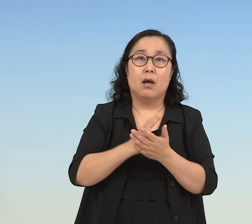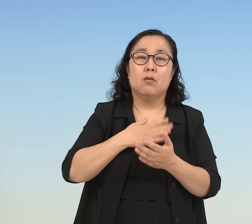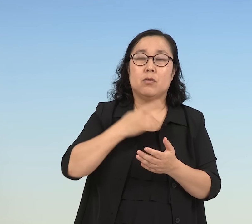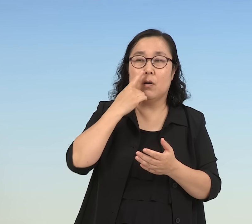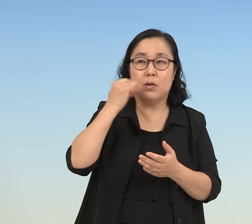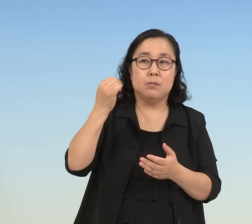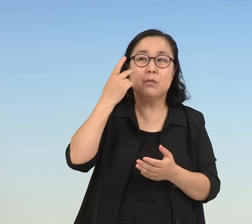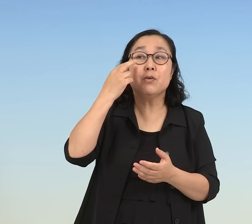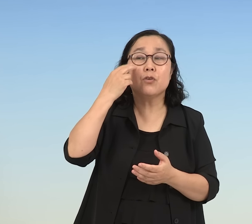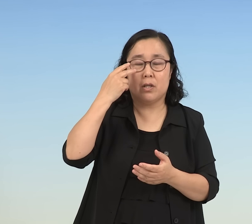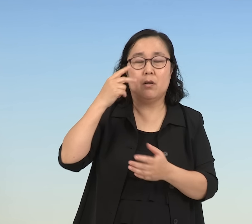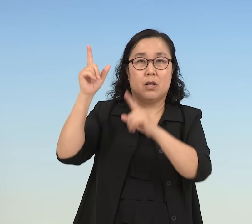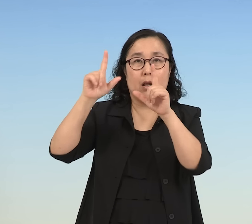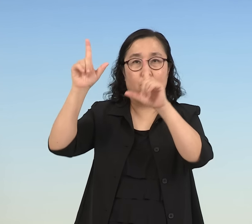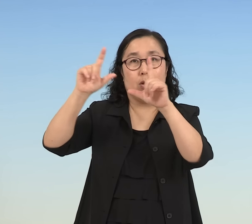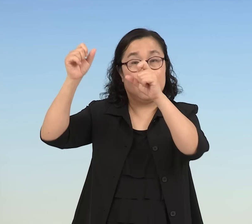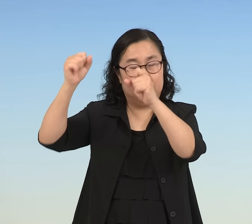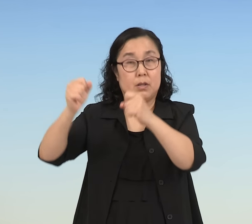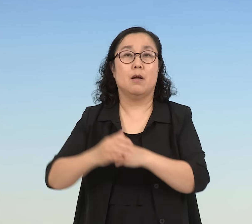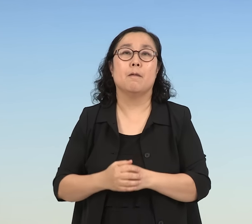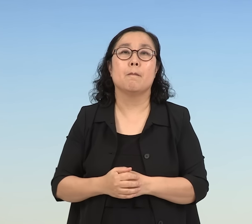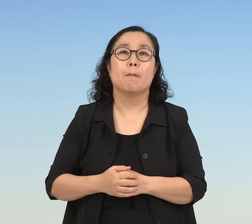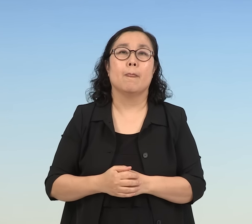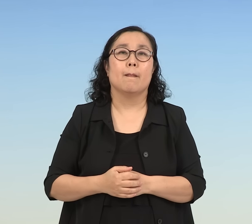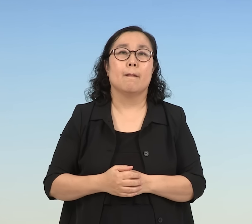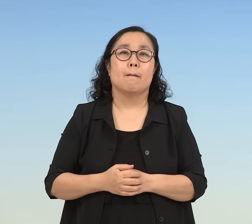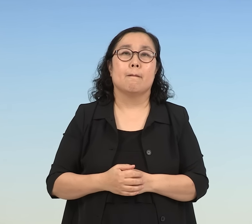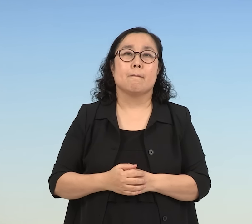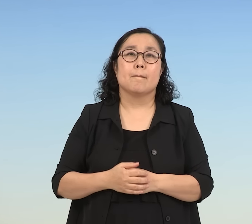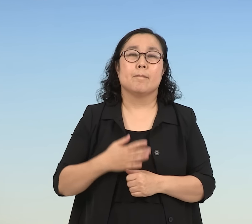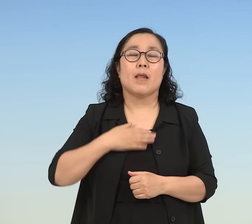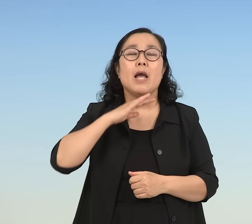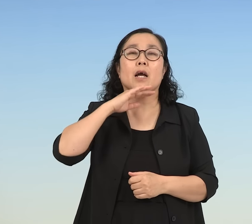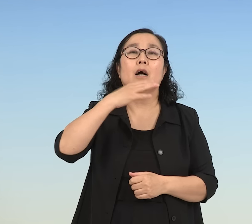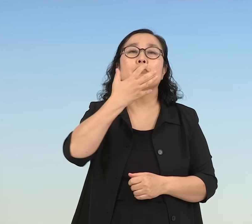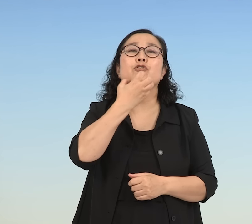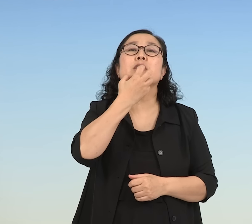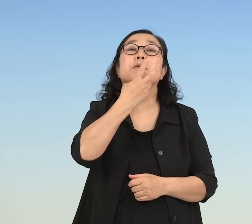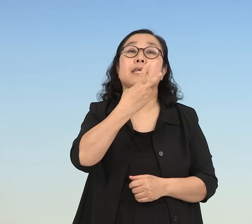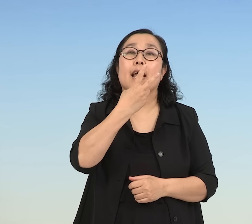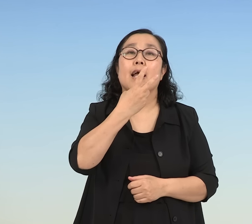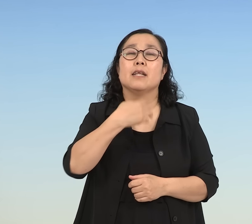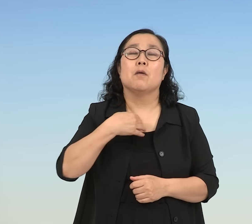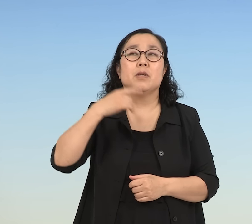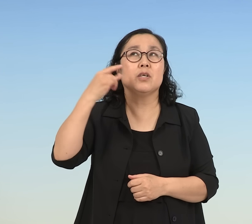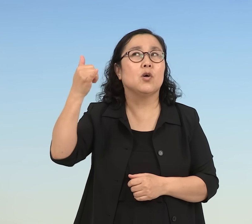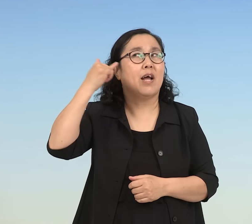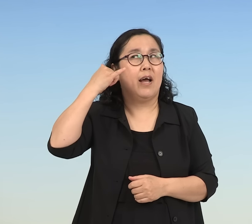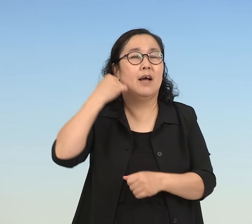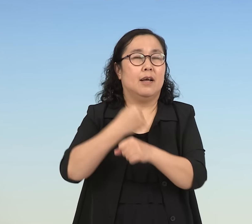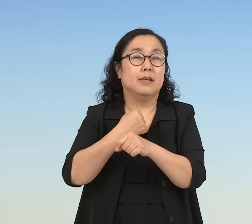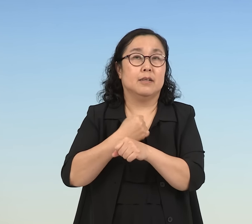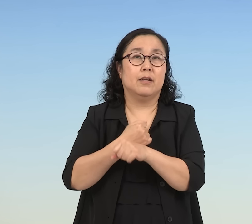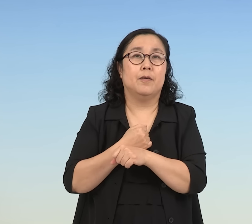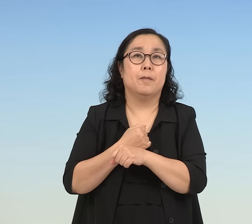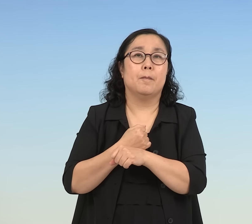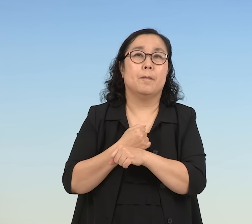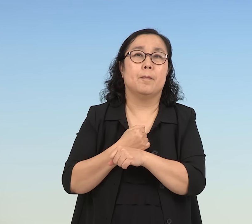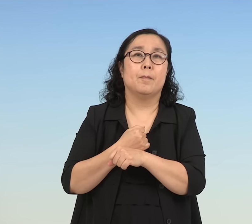아시겠지만 미국 이민 가셔서 살고 계세요. 근데 언젠가 어머니가 저한테 전화를 주셨어요.